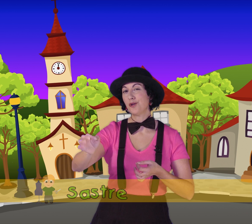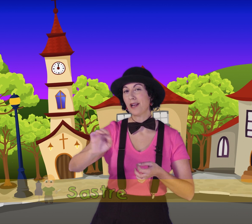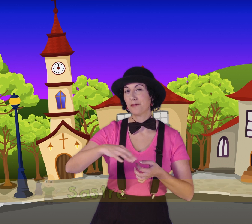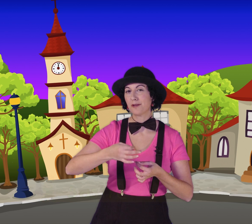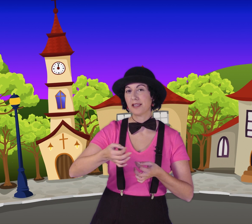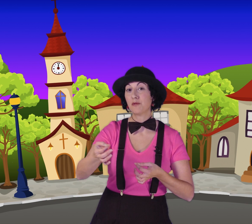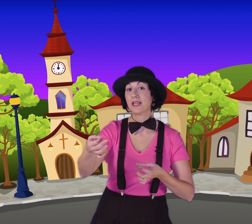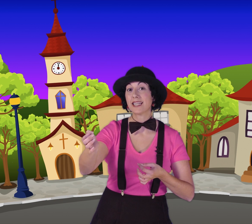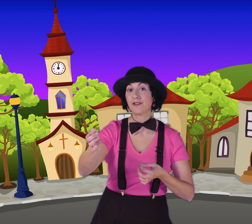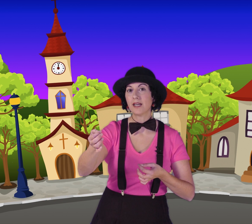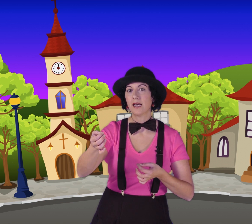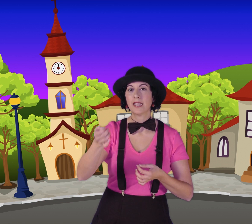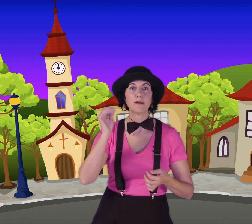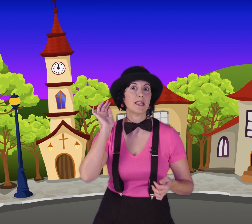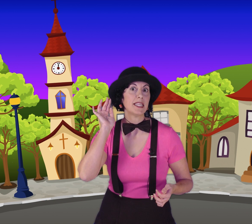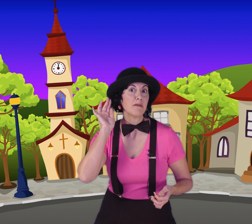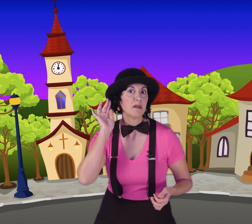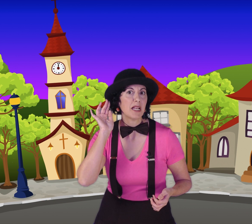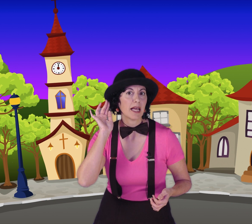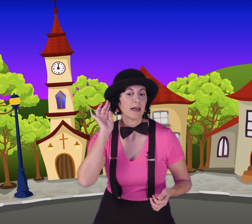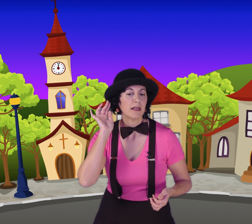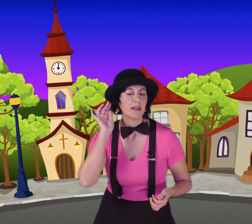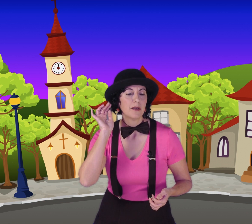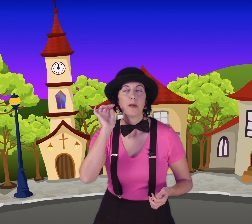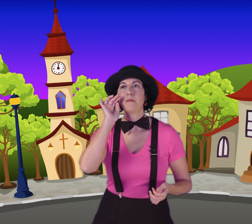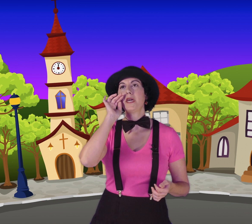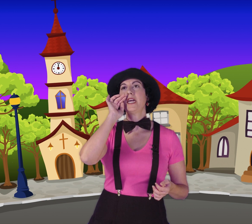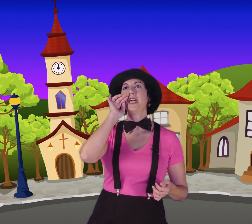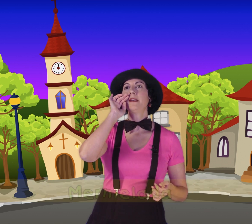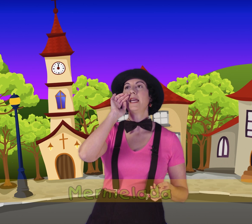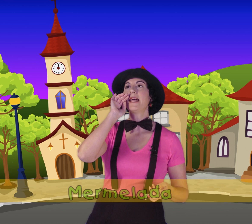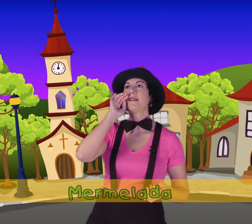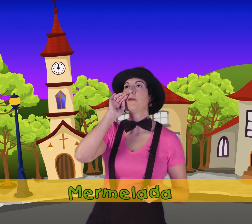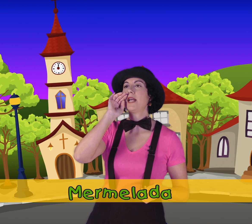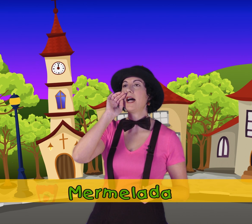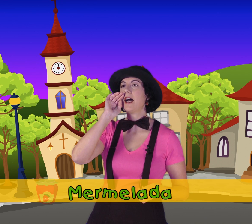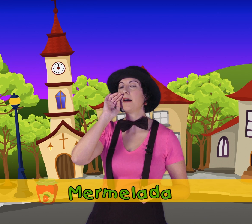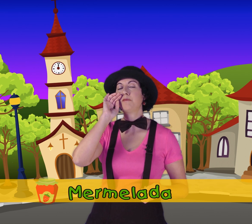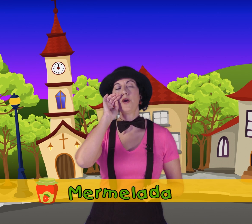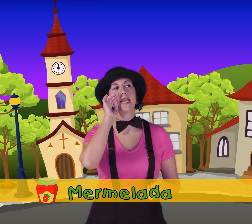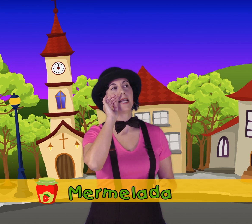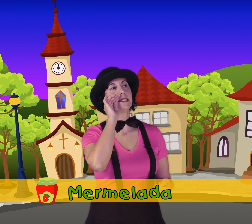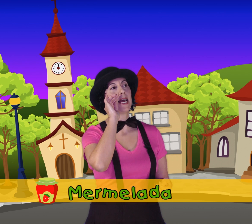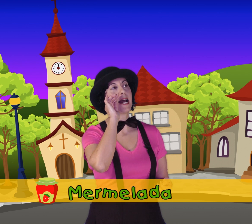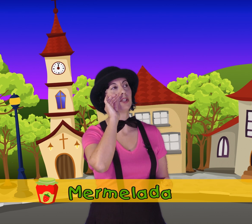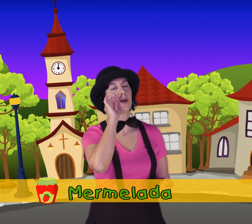la voz de una señora que vendía mermelada. ¡Mermelada de mora! ¡Buena y sana a